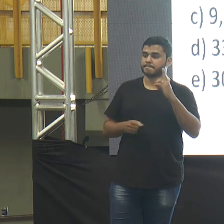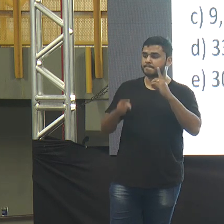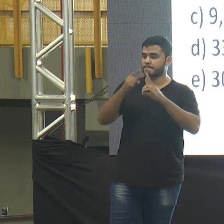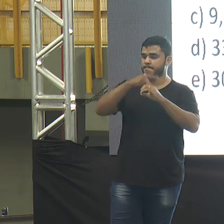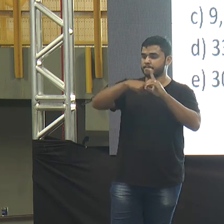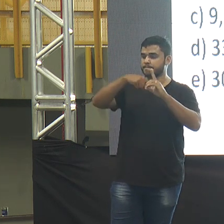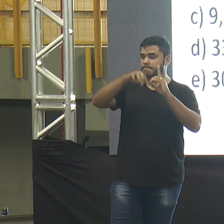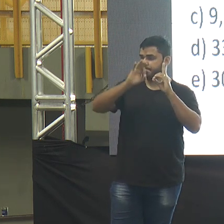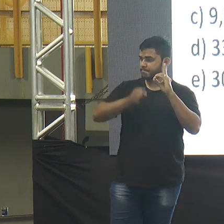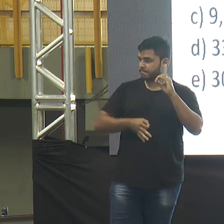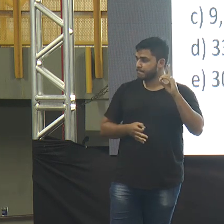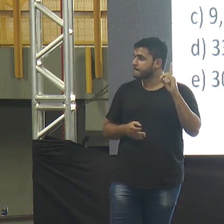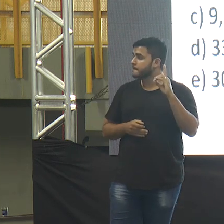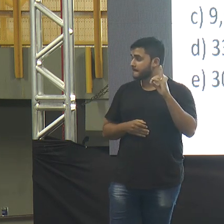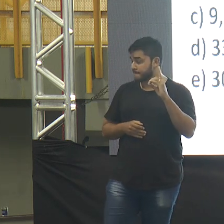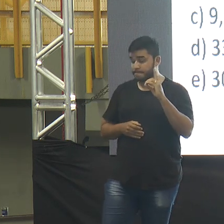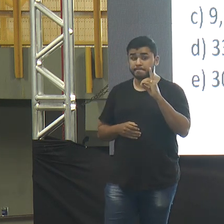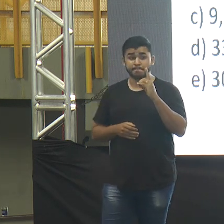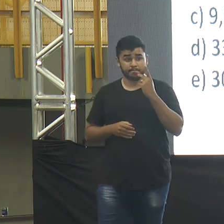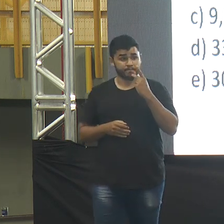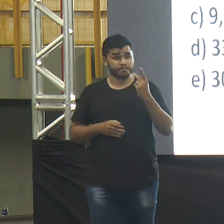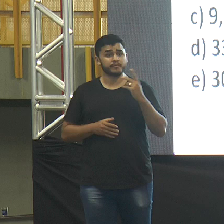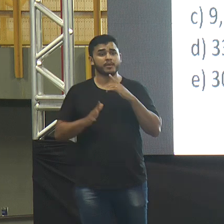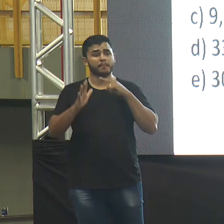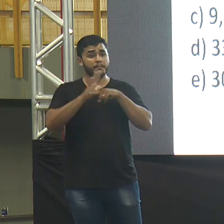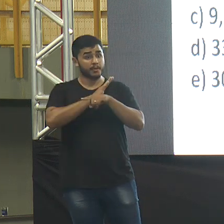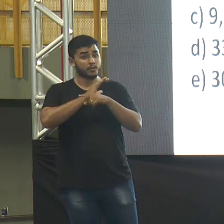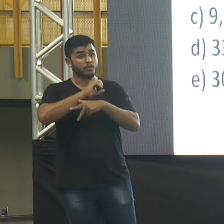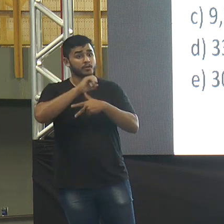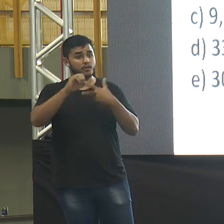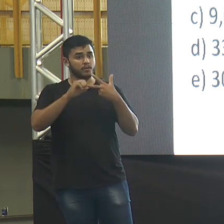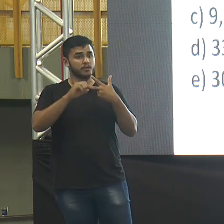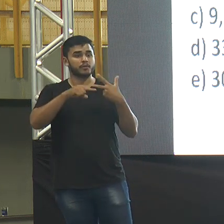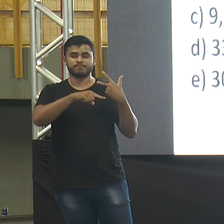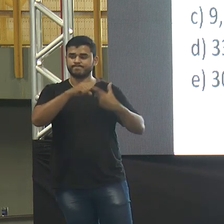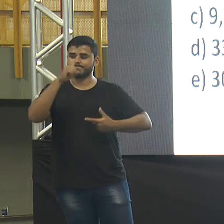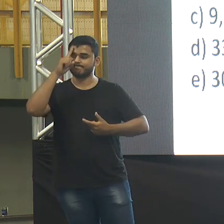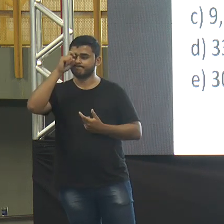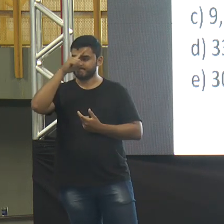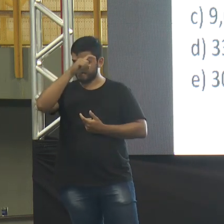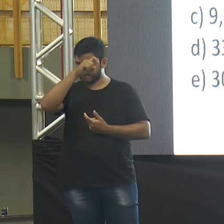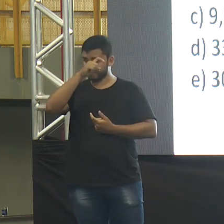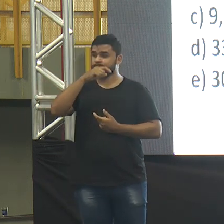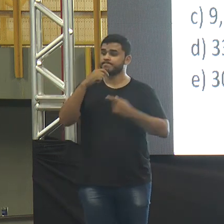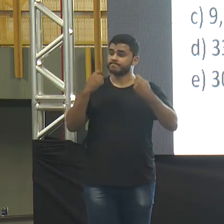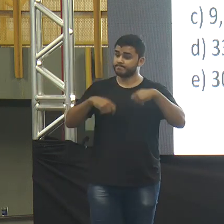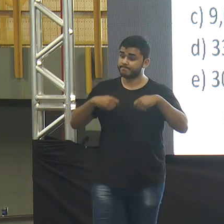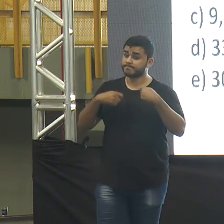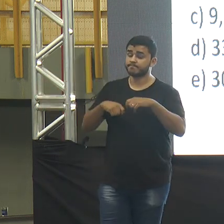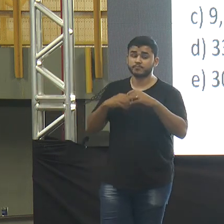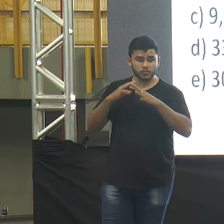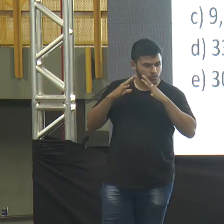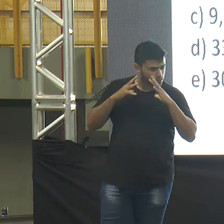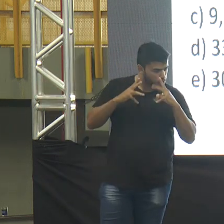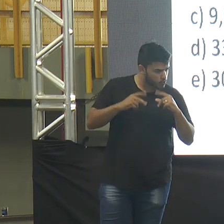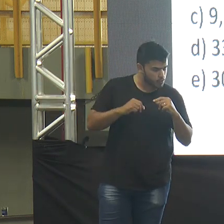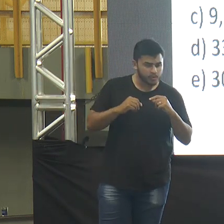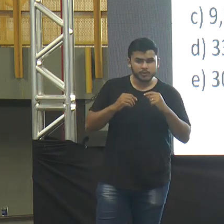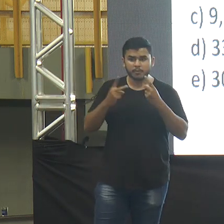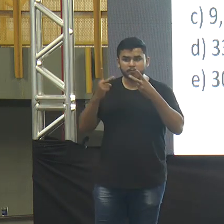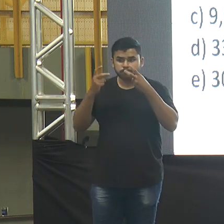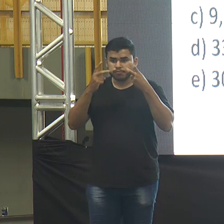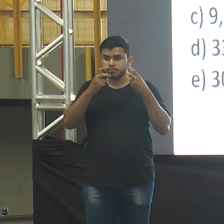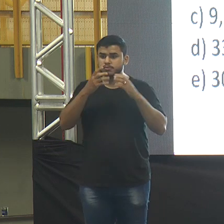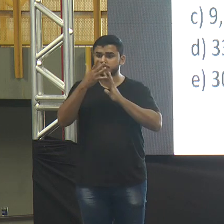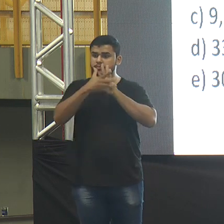D. Galera, essa questão caiu recentemente na prova do Enem. Ela é considerada uma questão difícil, porque você tem que extrair todas essas informações do